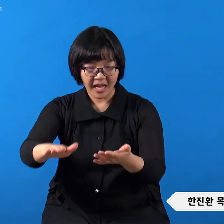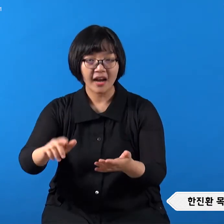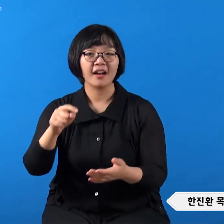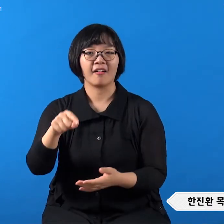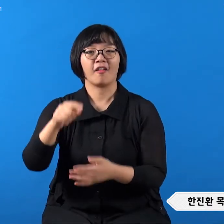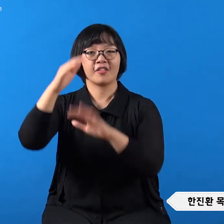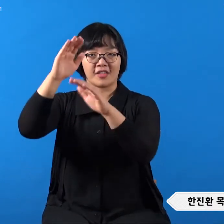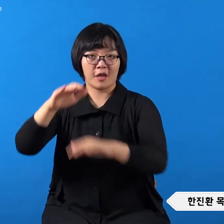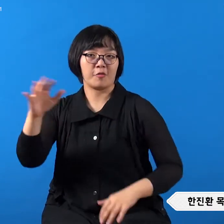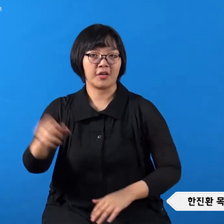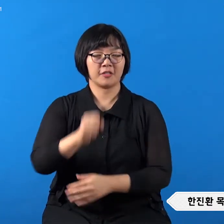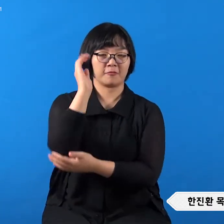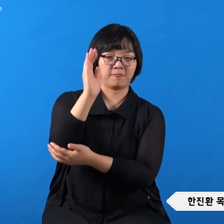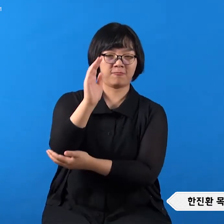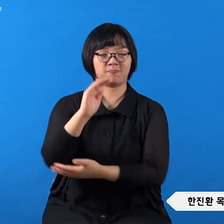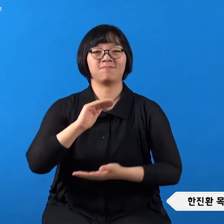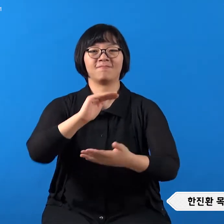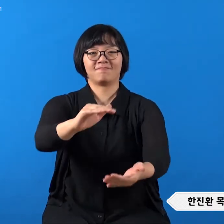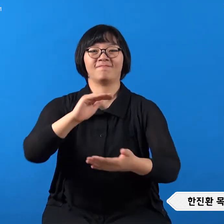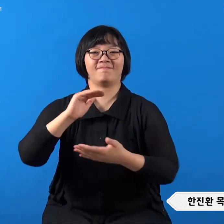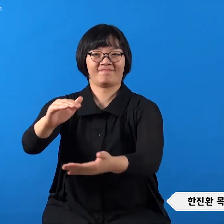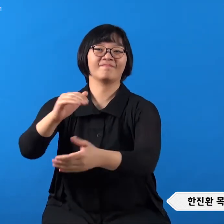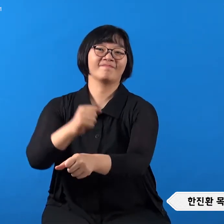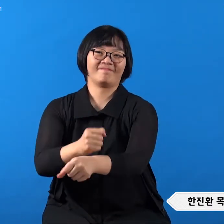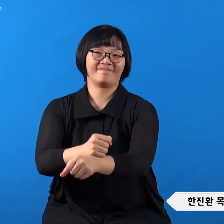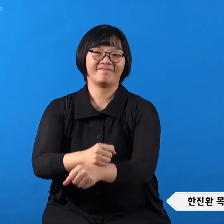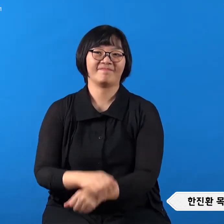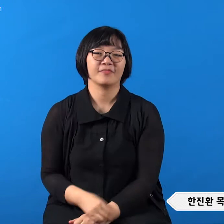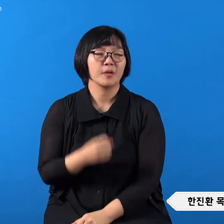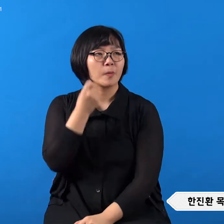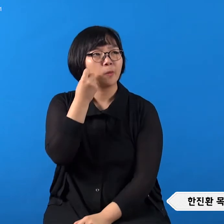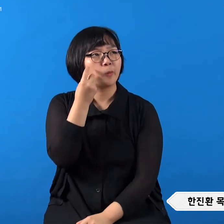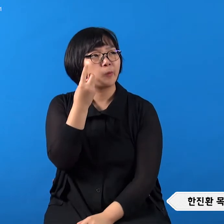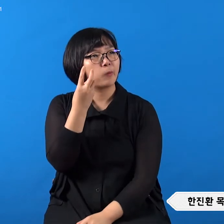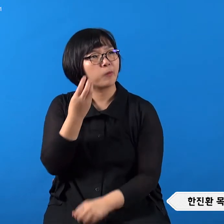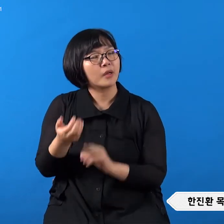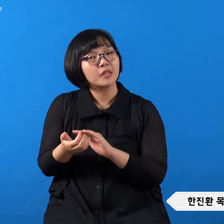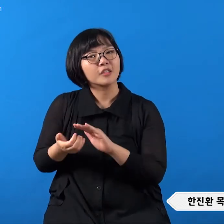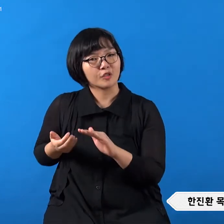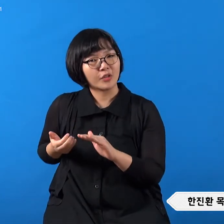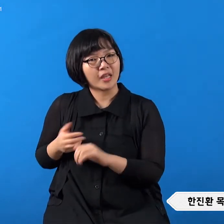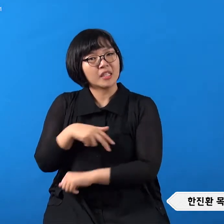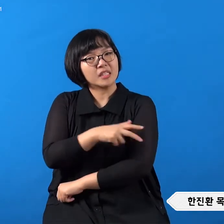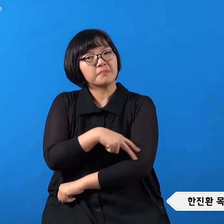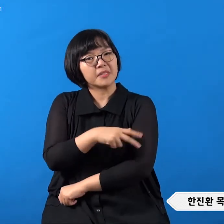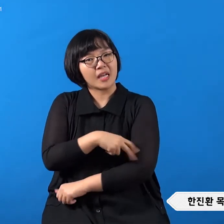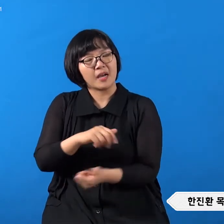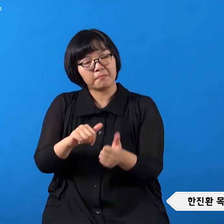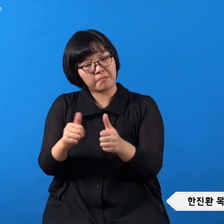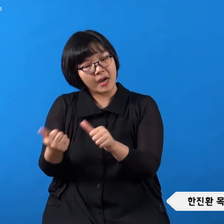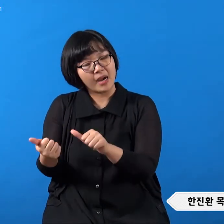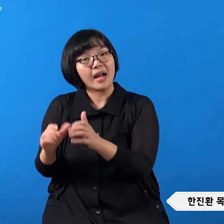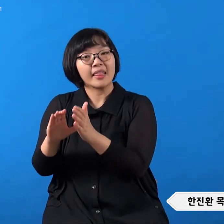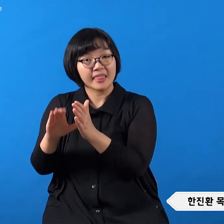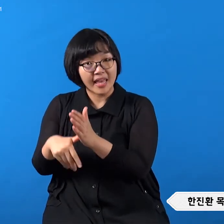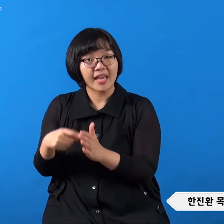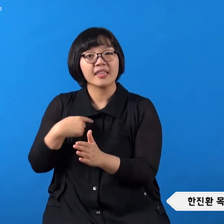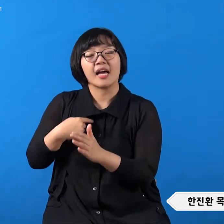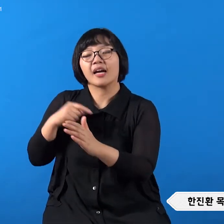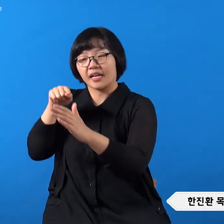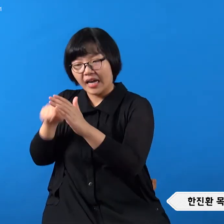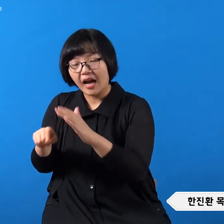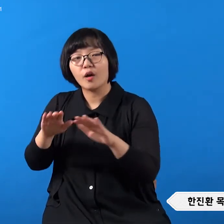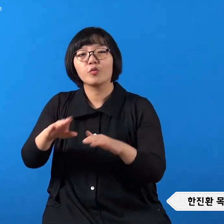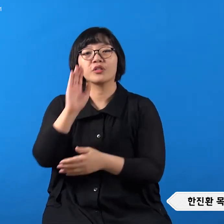마지막으로 전할 것입니다. 몇 달 전에 어떤 집사님 임종을 맞으셨는데 제가 달려가서 이